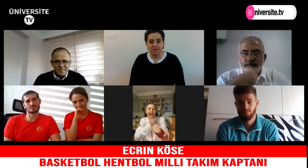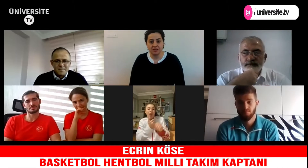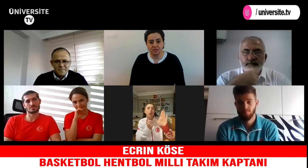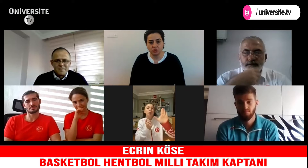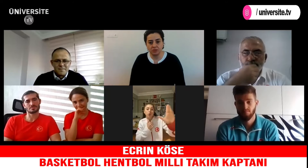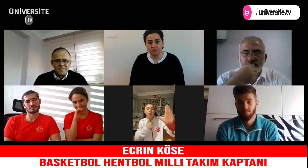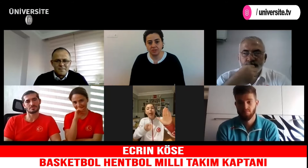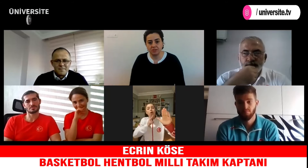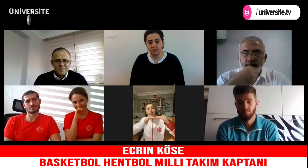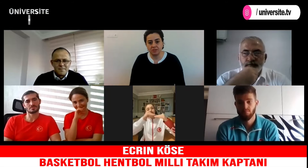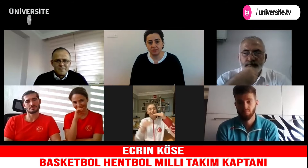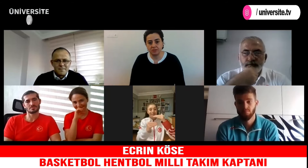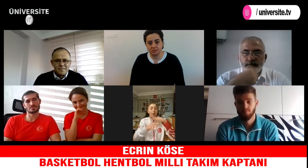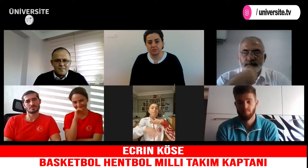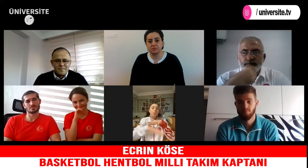liglerimiz. Daha sonra da